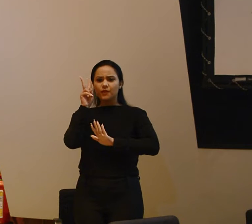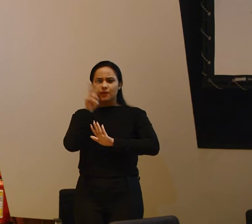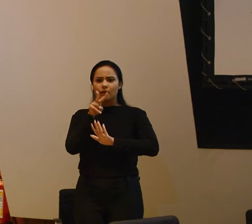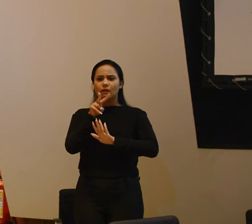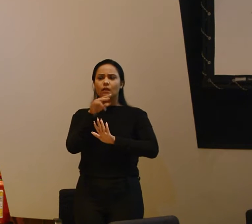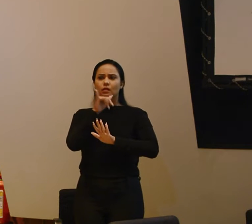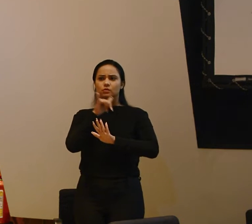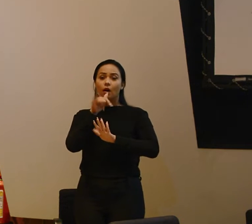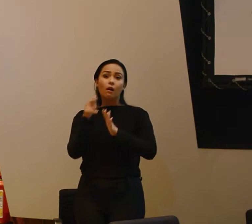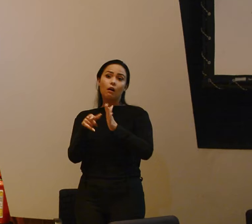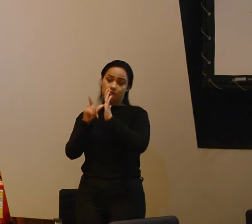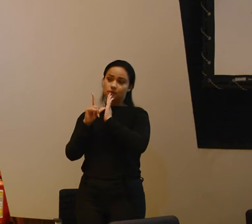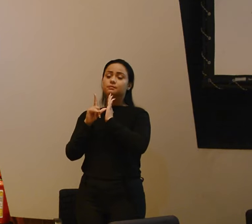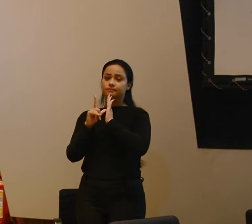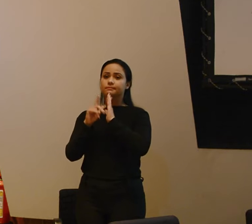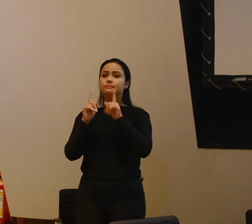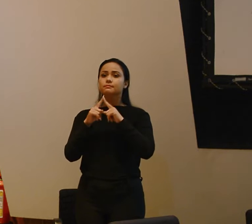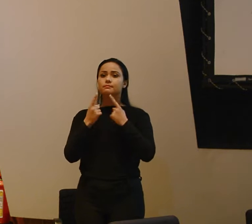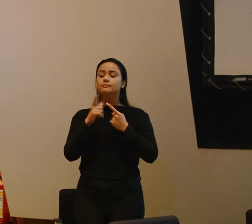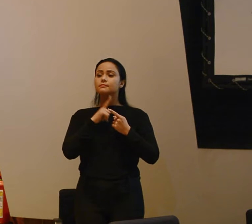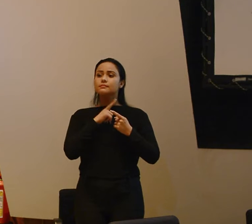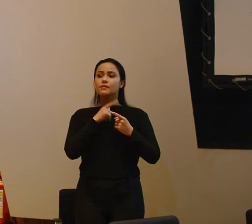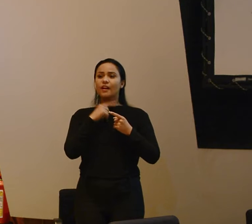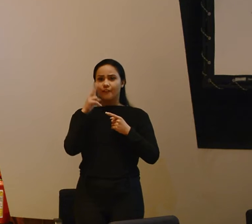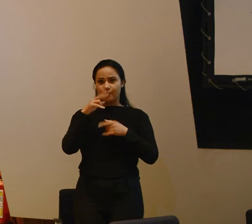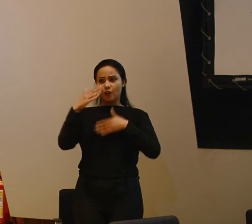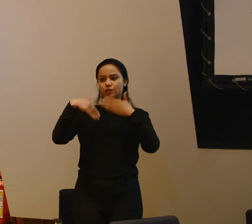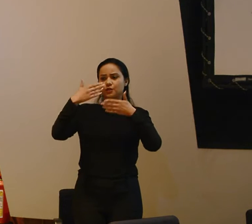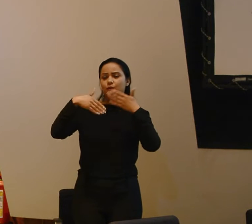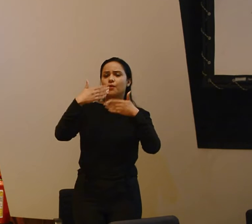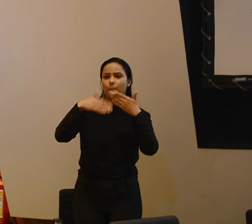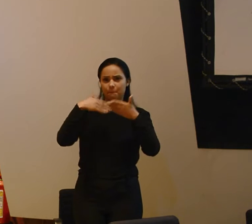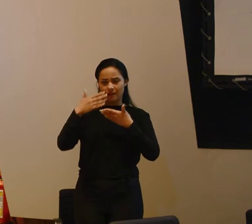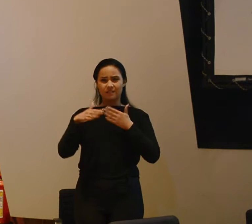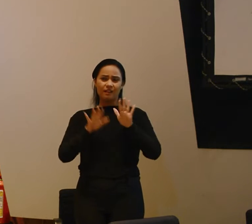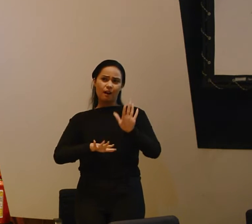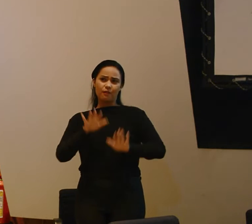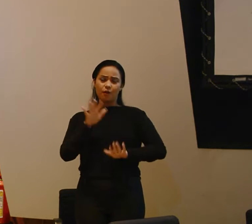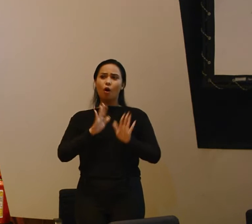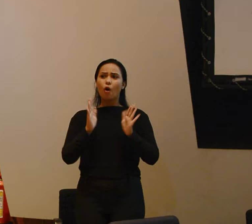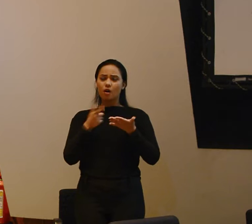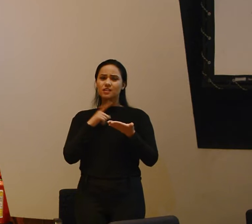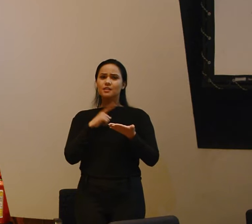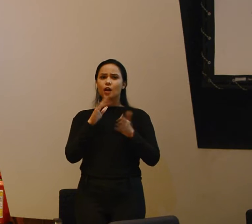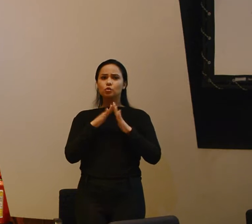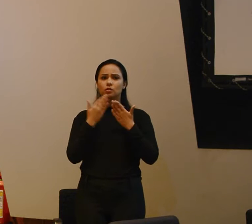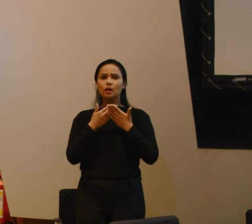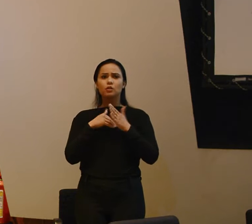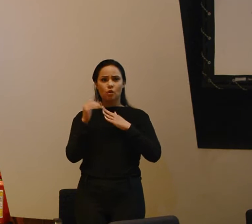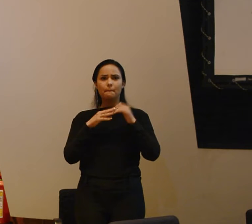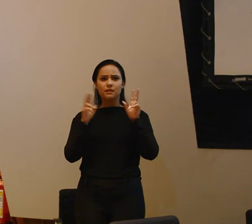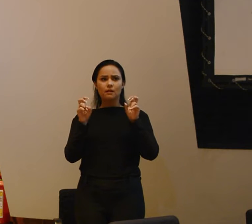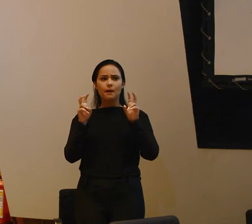diagnóstico um pouco mais cedo. Mas no TEI a gente vai ver durante o desenvolvimento e muitas vezes a gente hoje está estudando sobre